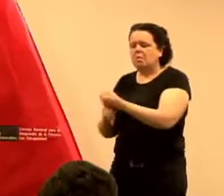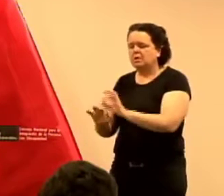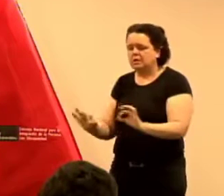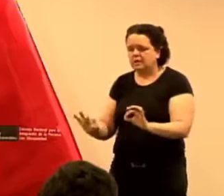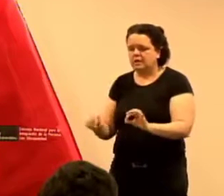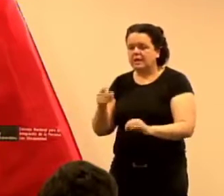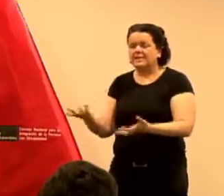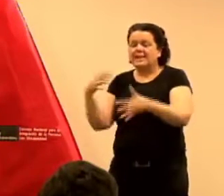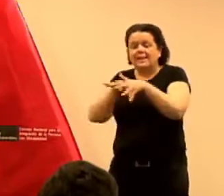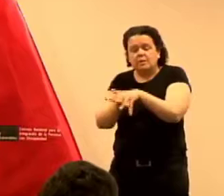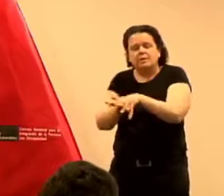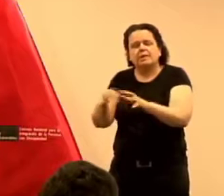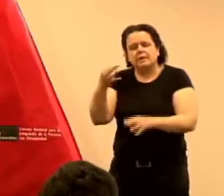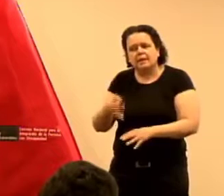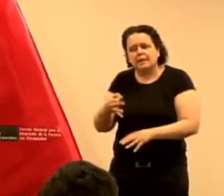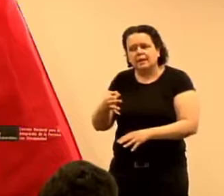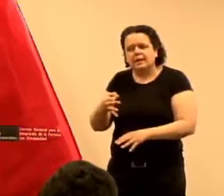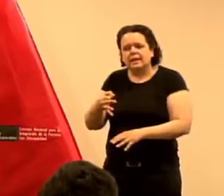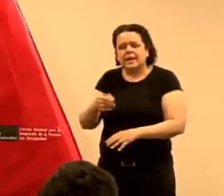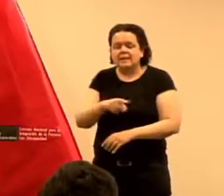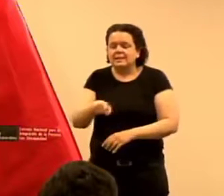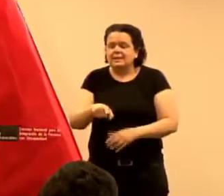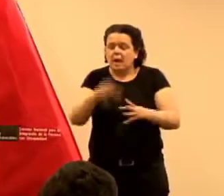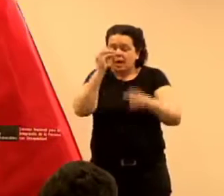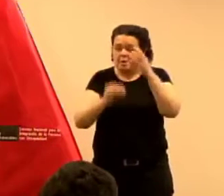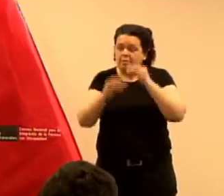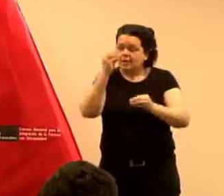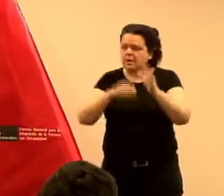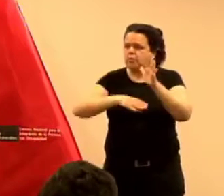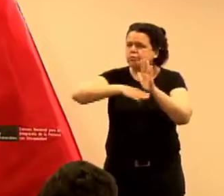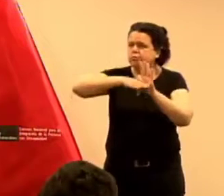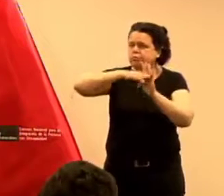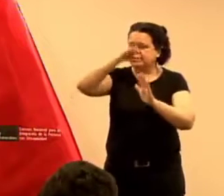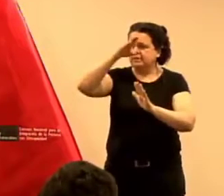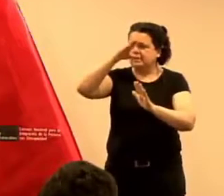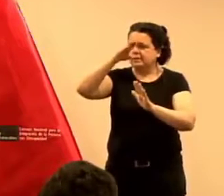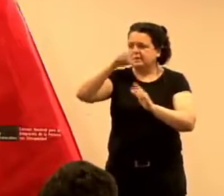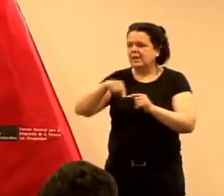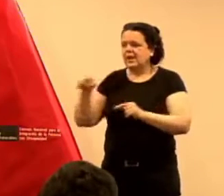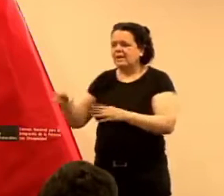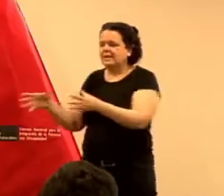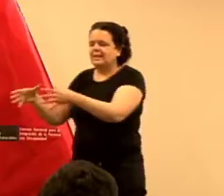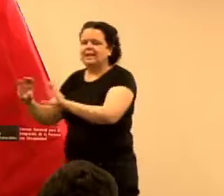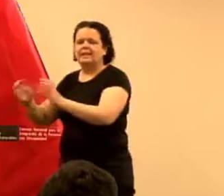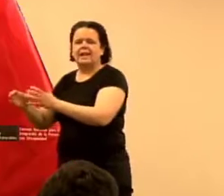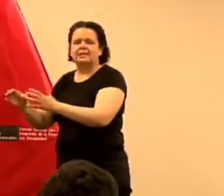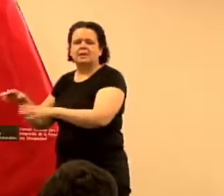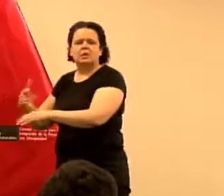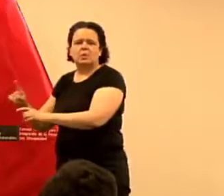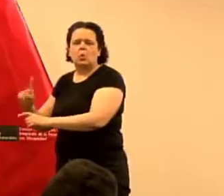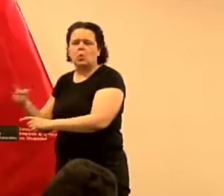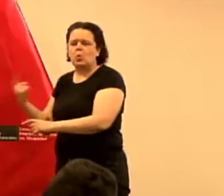En esos entornos realmente inclusivos, los niveles de aprendizaje de los niños sin discapacidad son más altos que en entornos que no son inclusivos. Y eso se debe